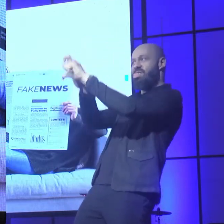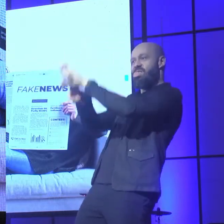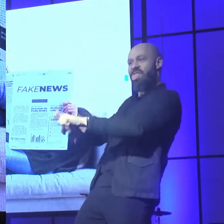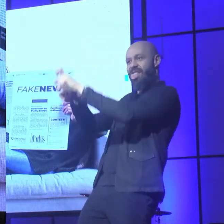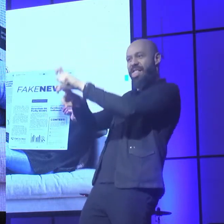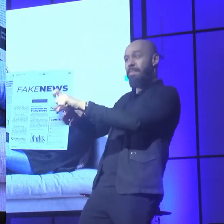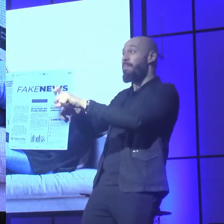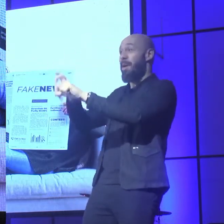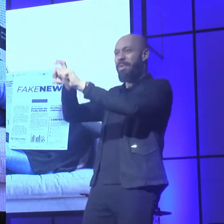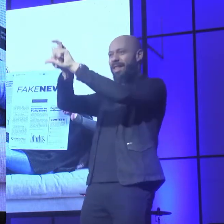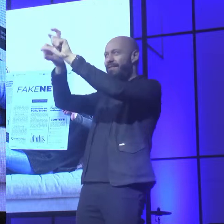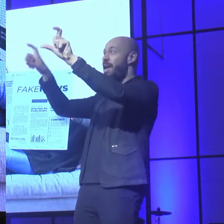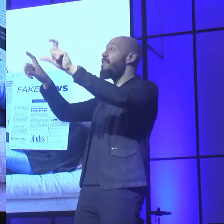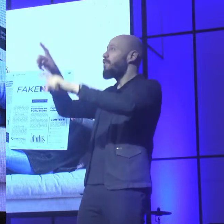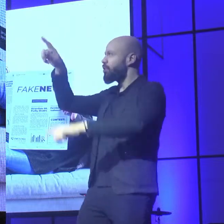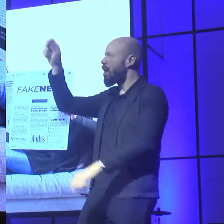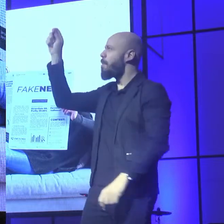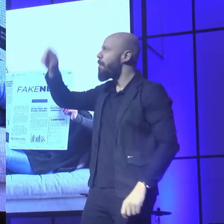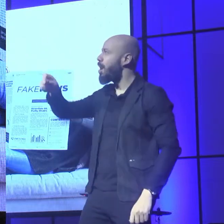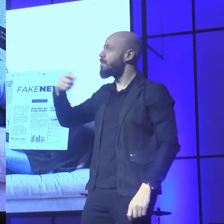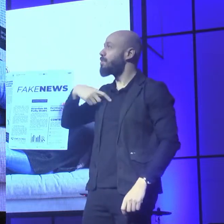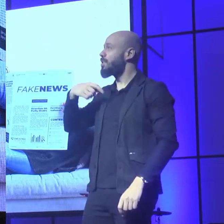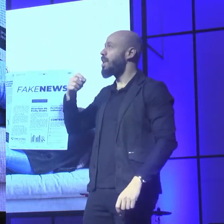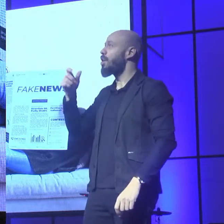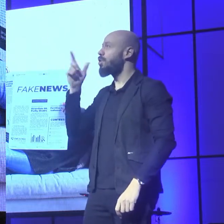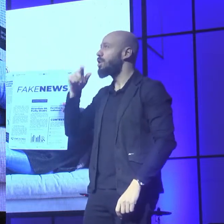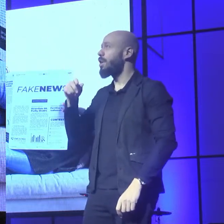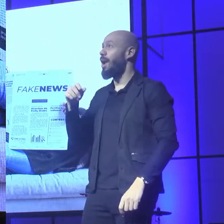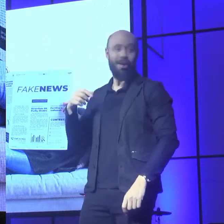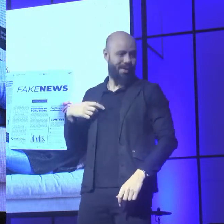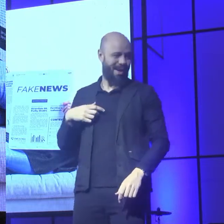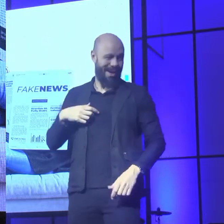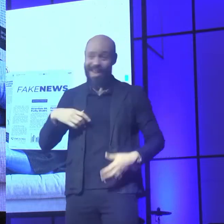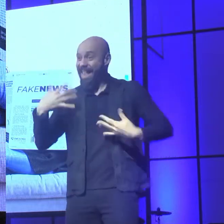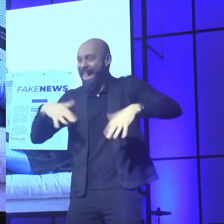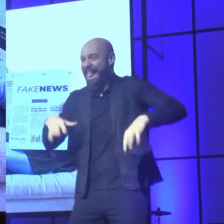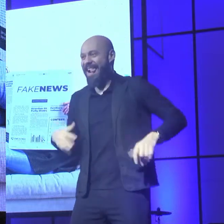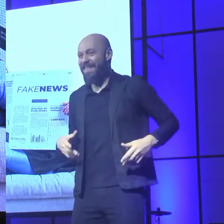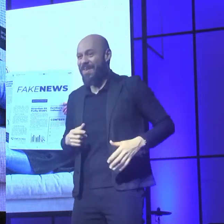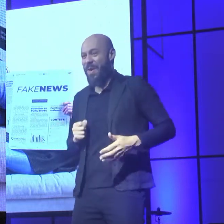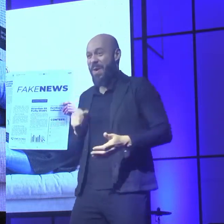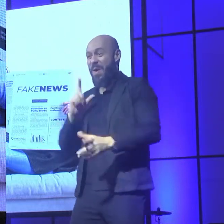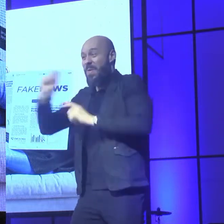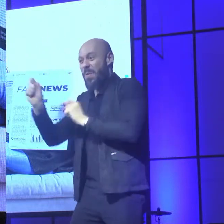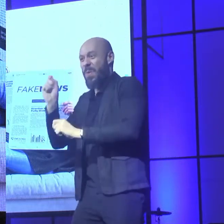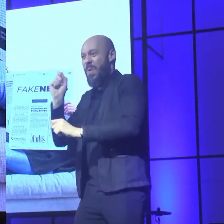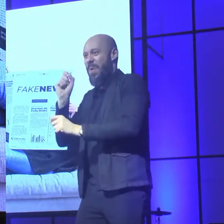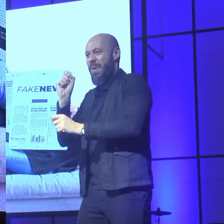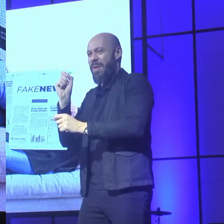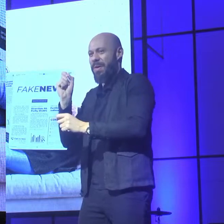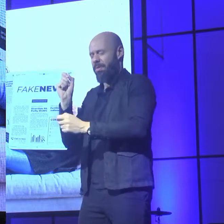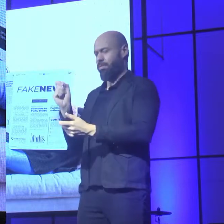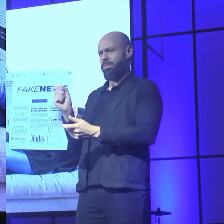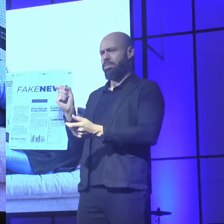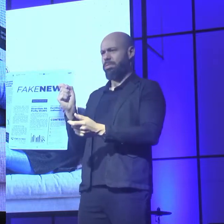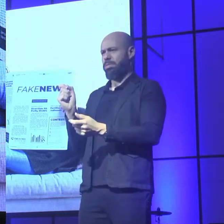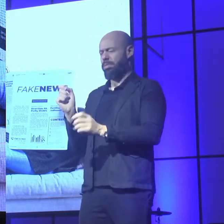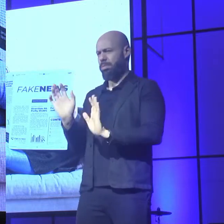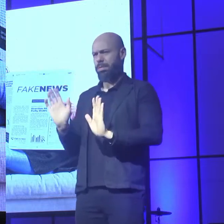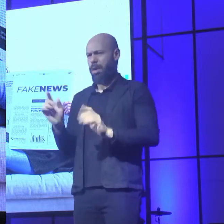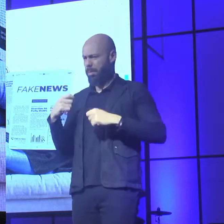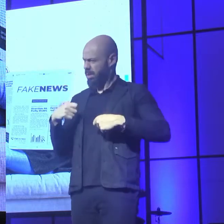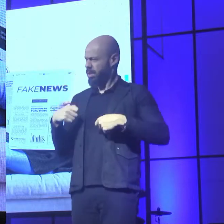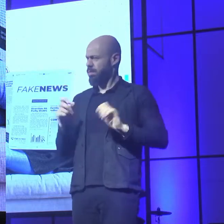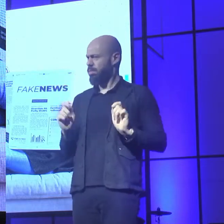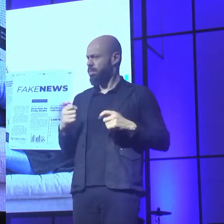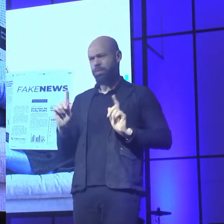e compra, mas tem que pagar. Você pode, você merece. Então a verdade